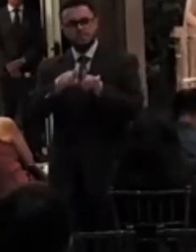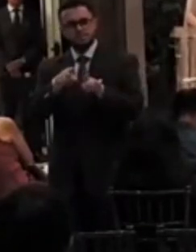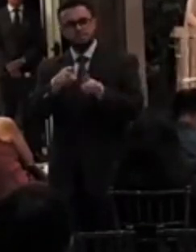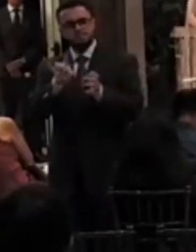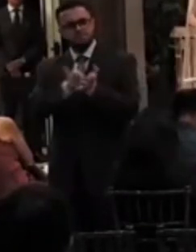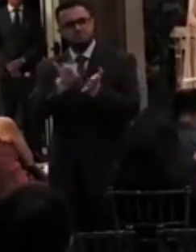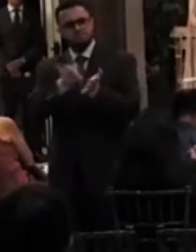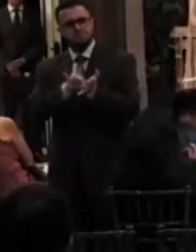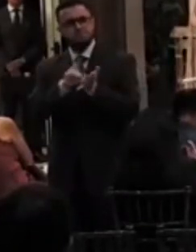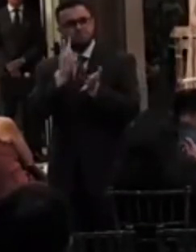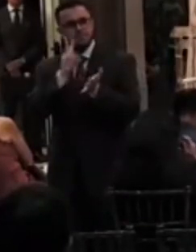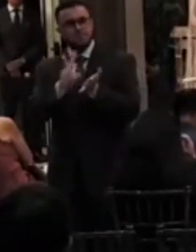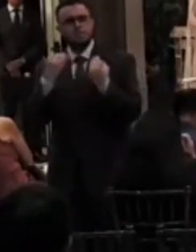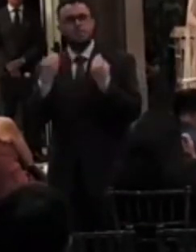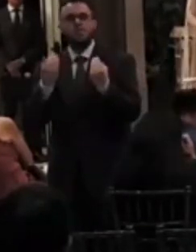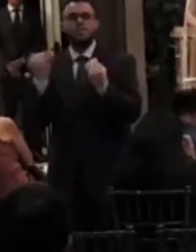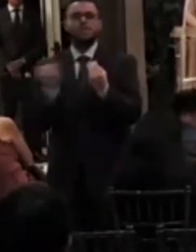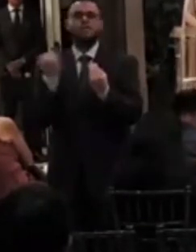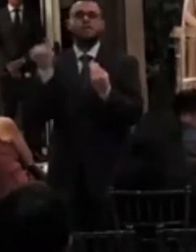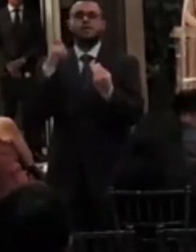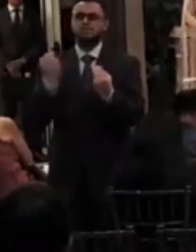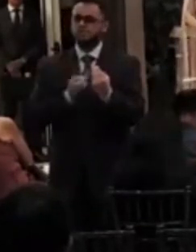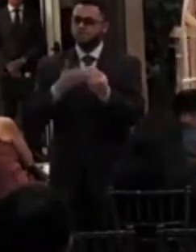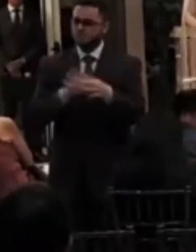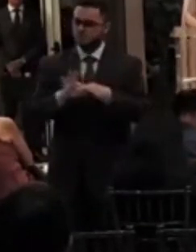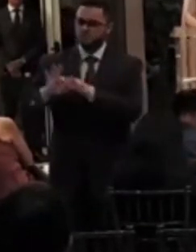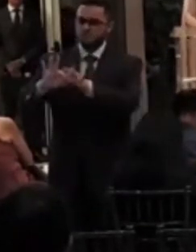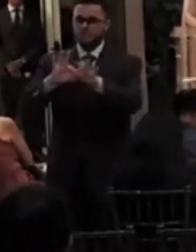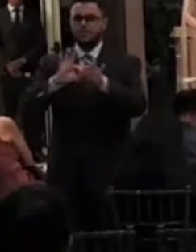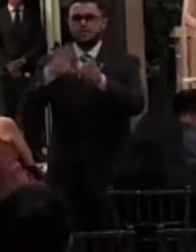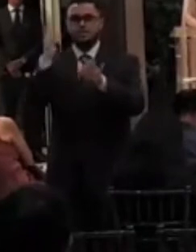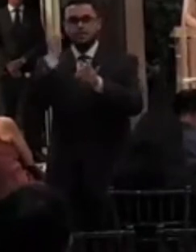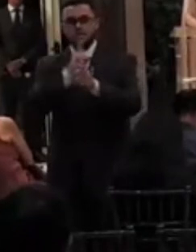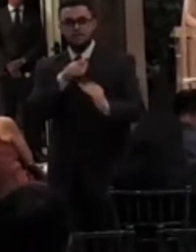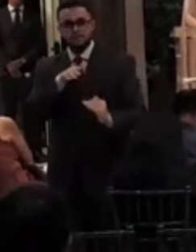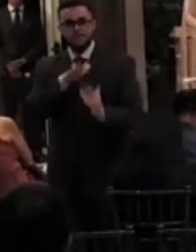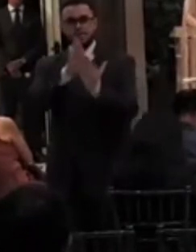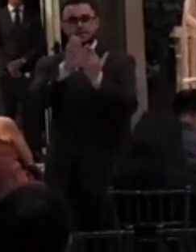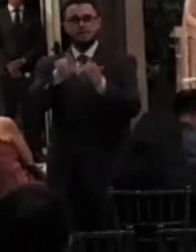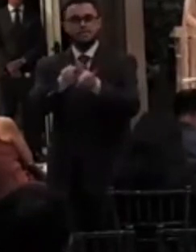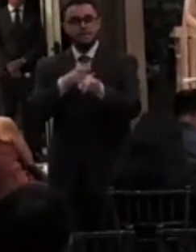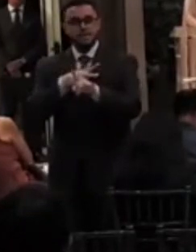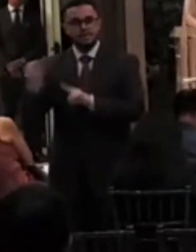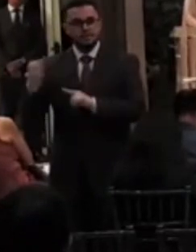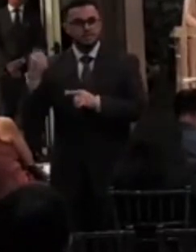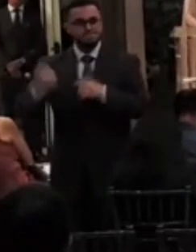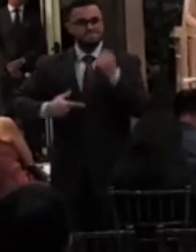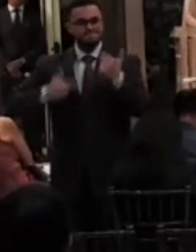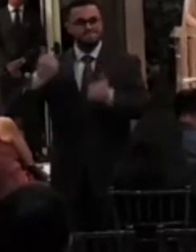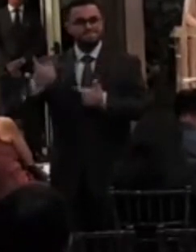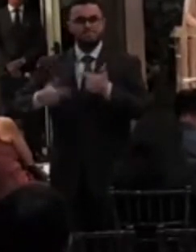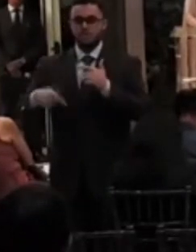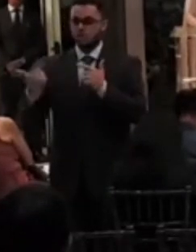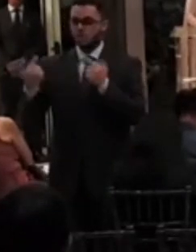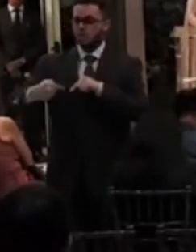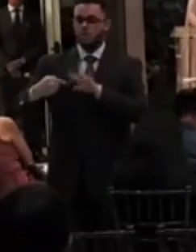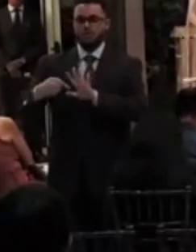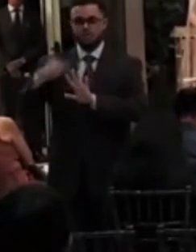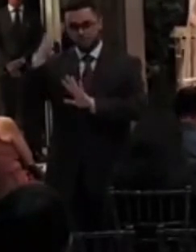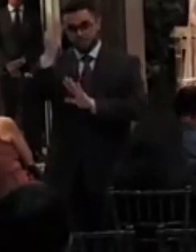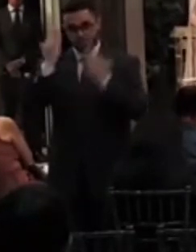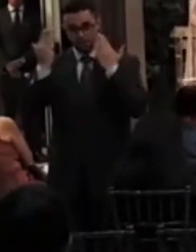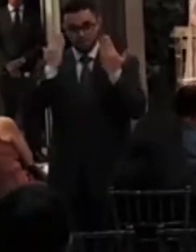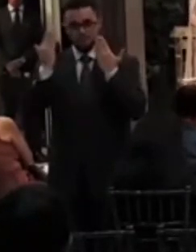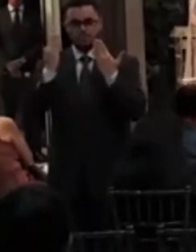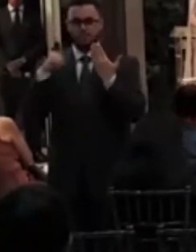a importância de nos unirmos para enfrentar e resistir aos ataques da psicologia. Nós